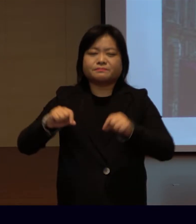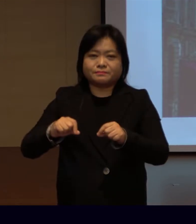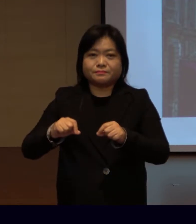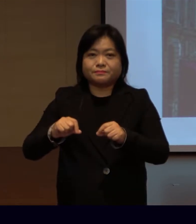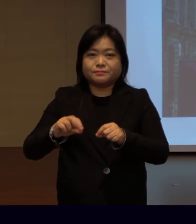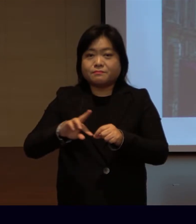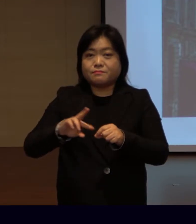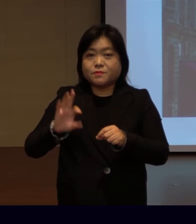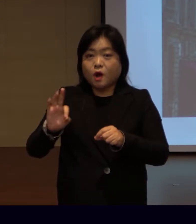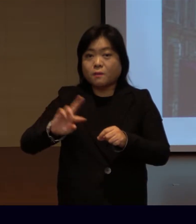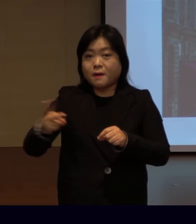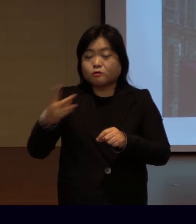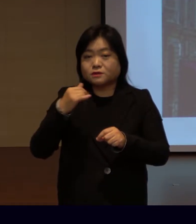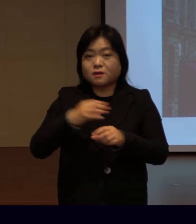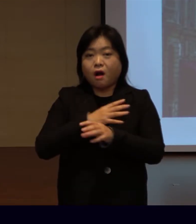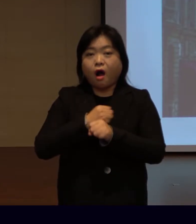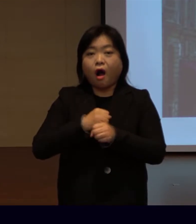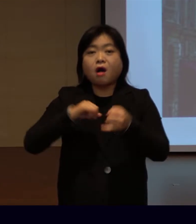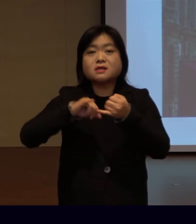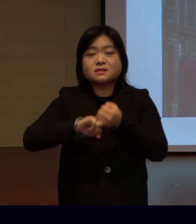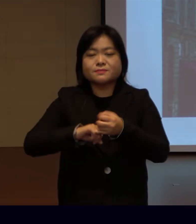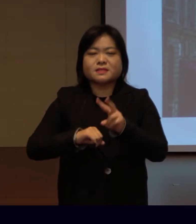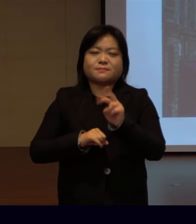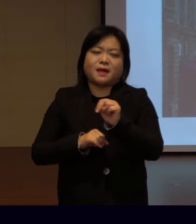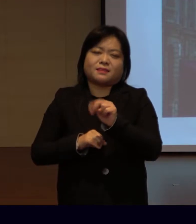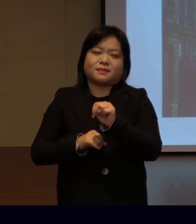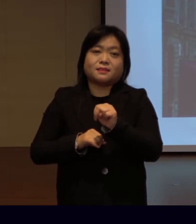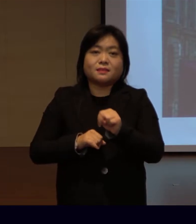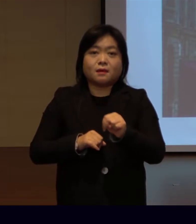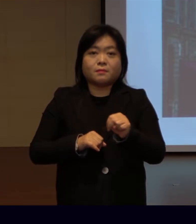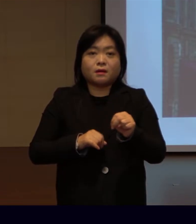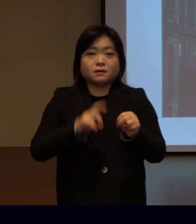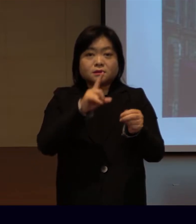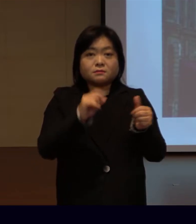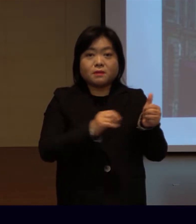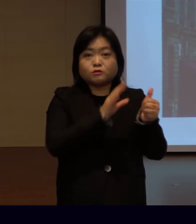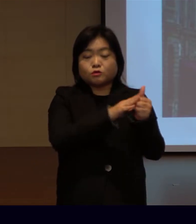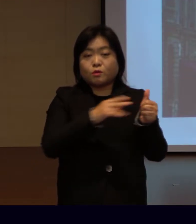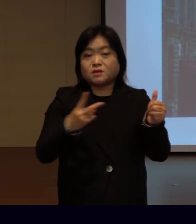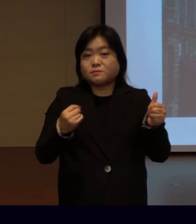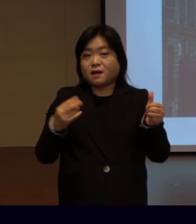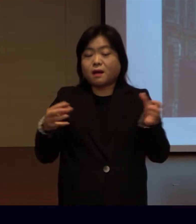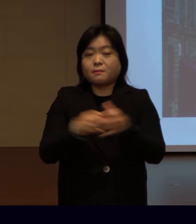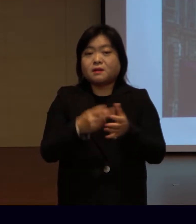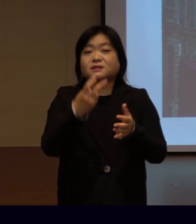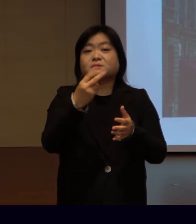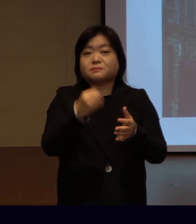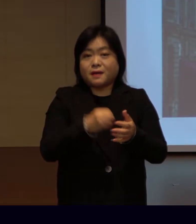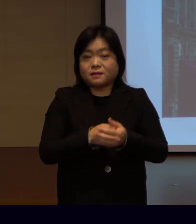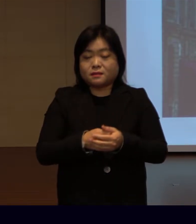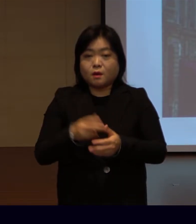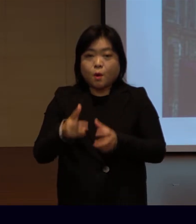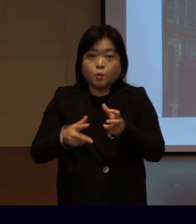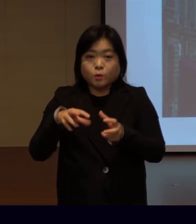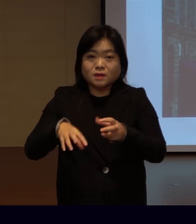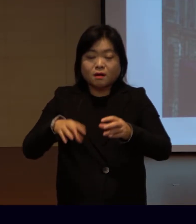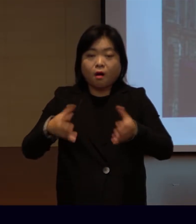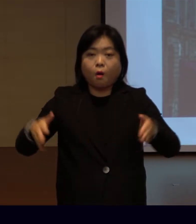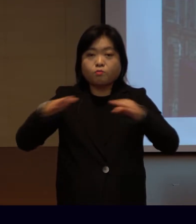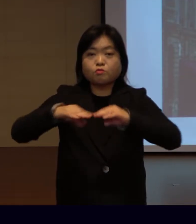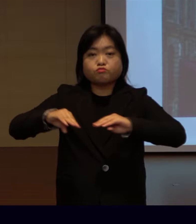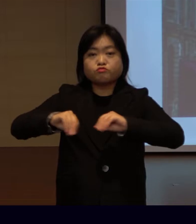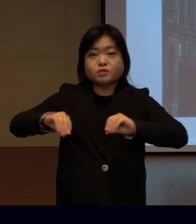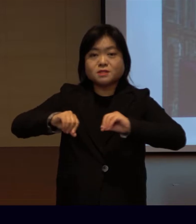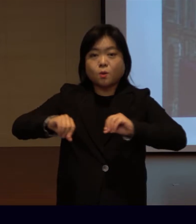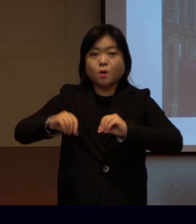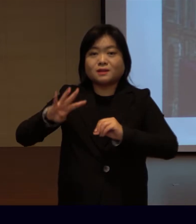현금화할 수 있는 어음이 2만 프랑이 있었습니다. 12만 프랑이 있었어요. 그리고 자기 공장하고 그 건물 부지를 담보로 해서